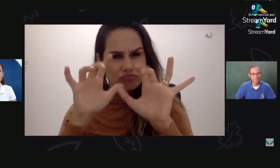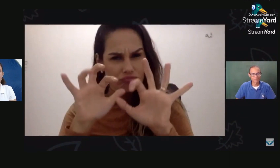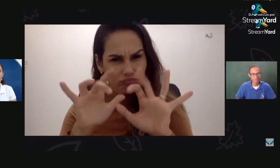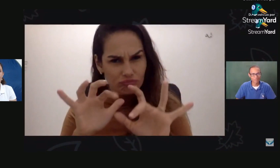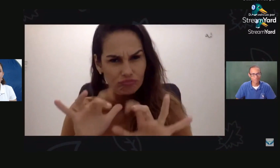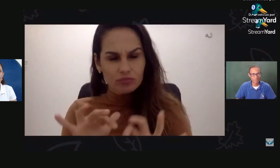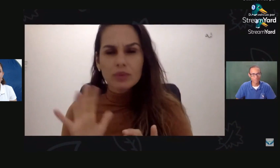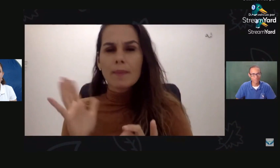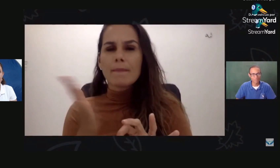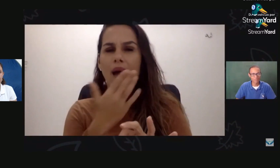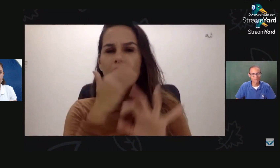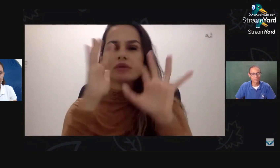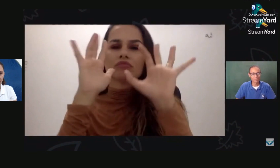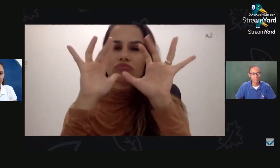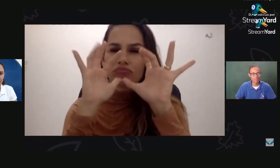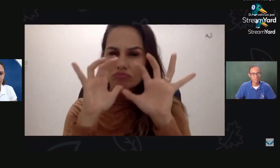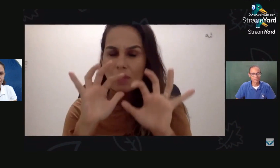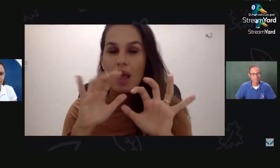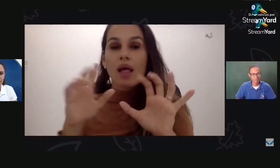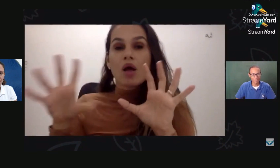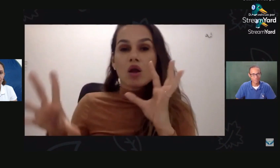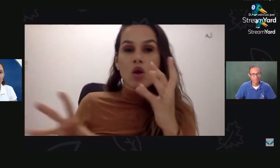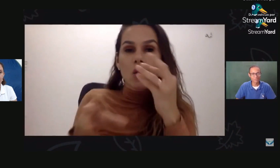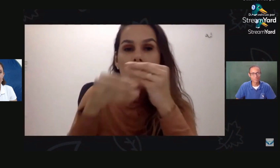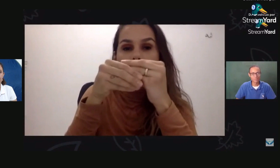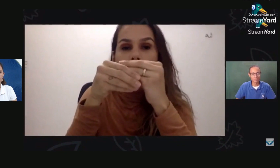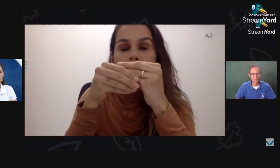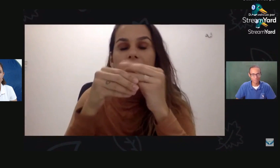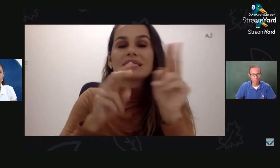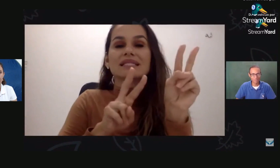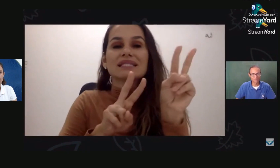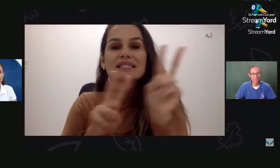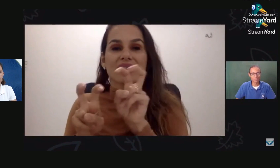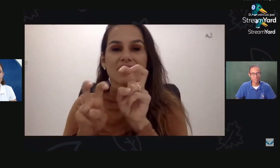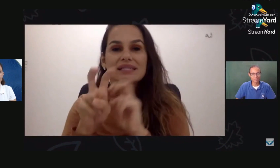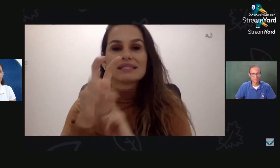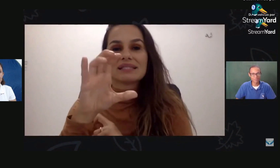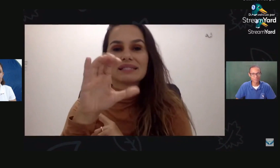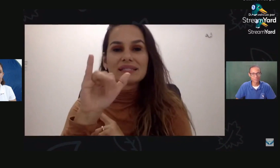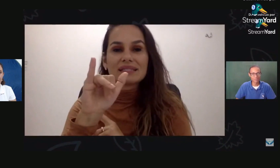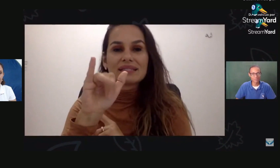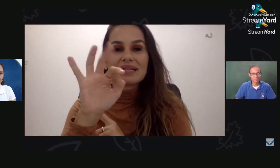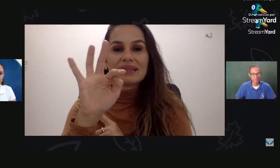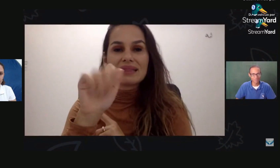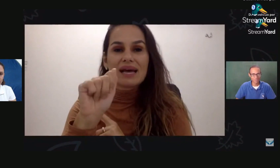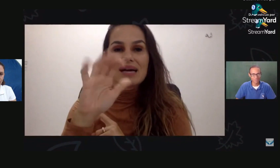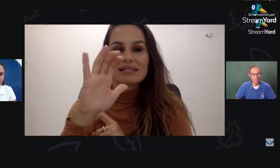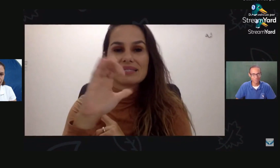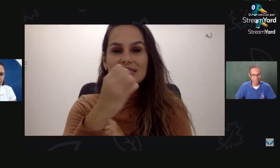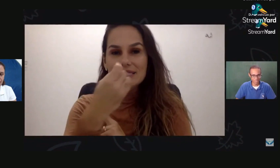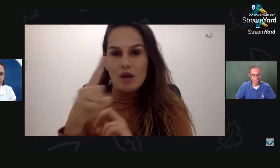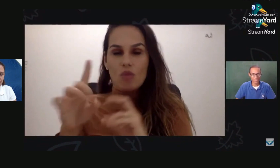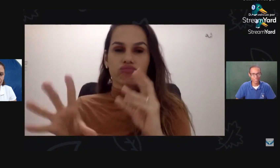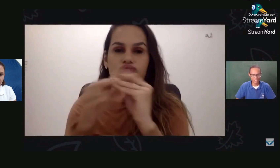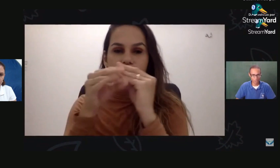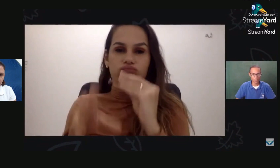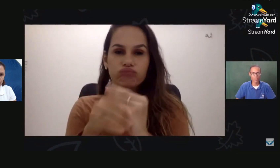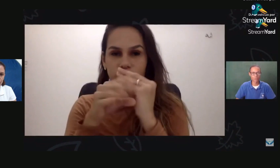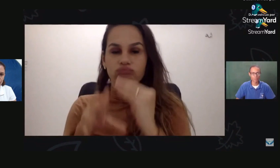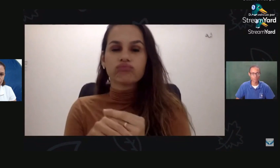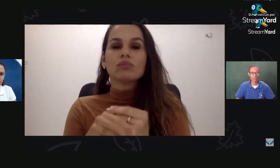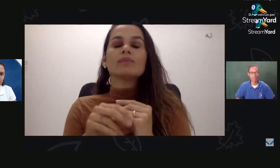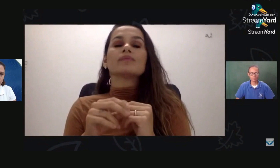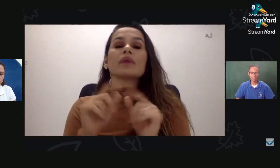palavras, a equivalência das palavras, eu escrevia, fazia então a